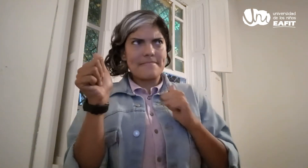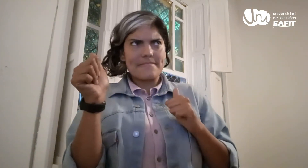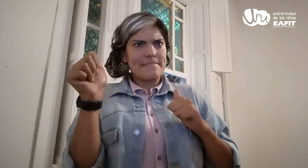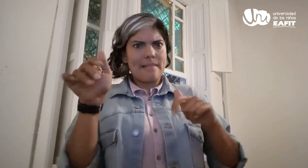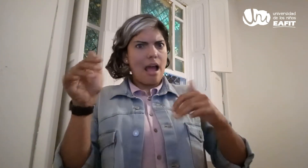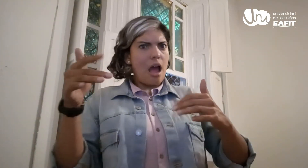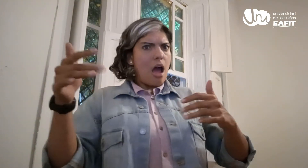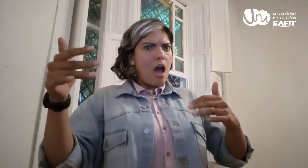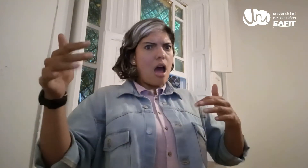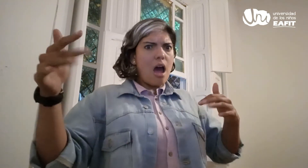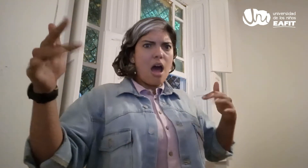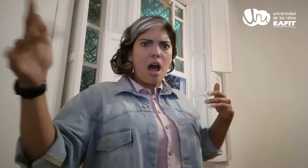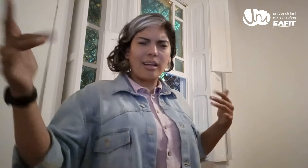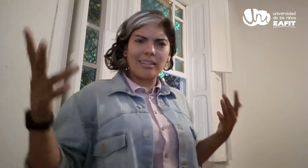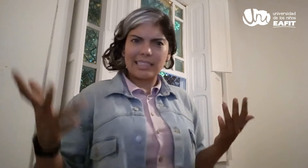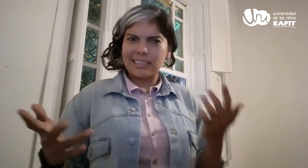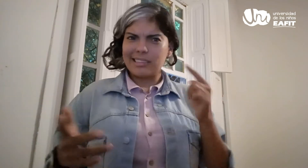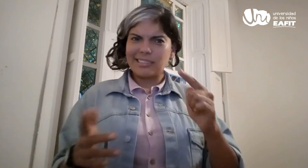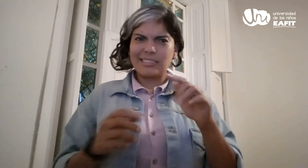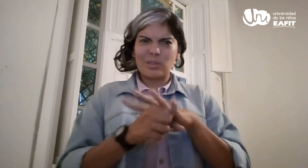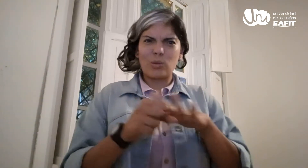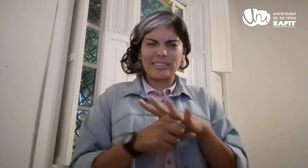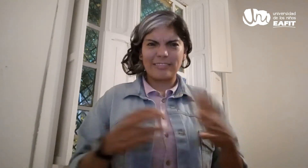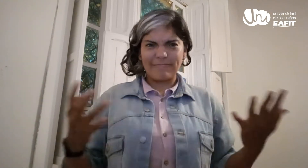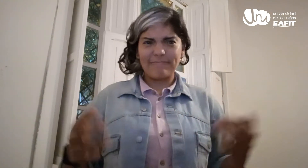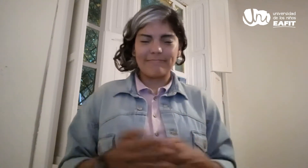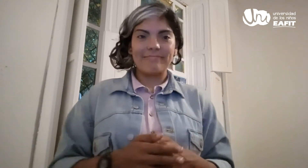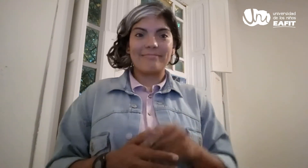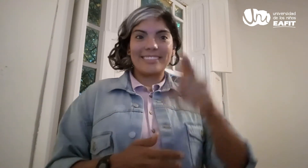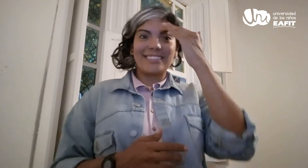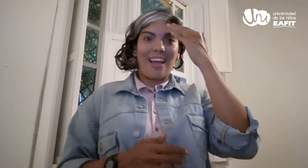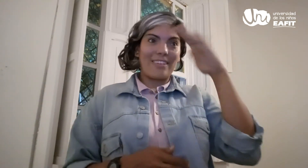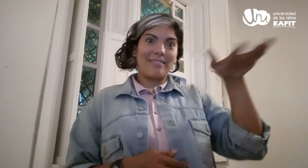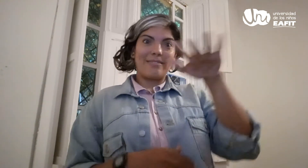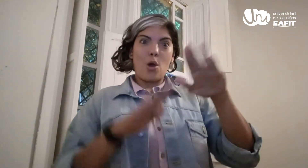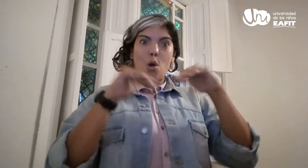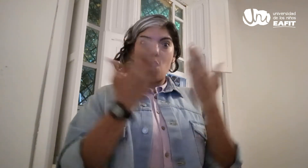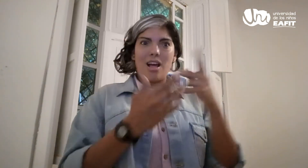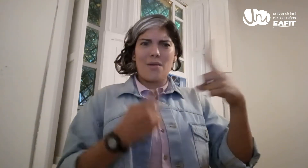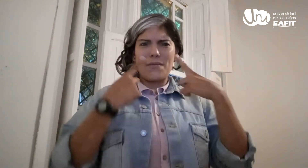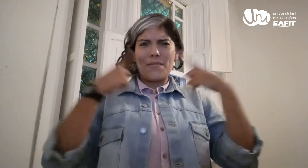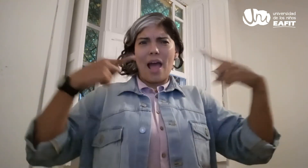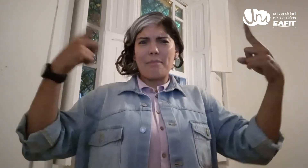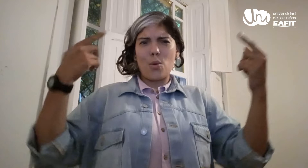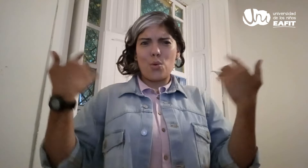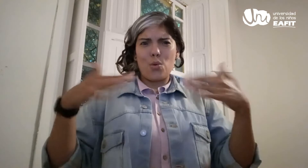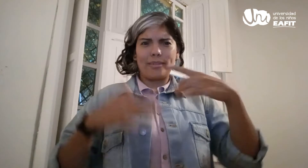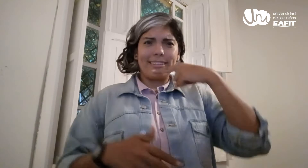sordos no avanzan cuando el estudiante regular sigue su proceso de manera adecuada. Las personas sordas siempre están quedando atrás en la